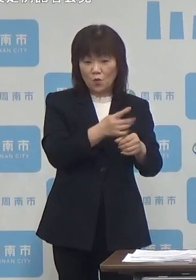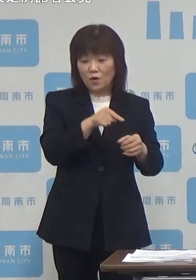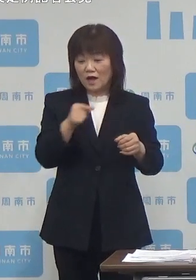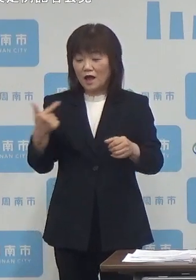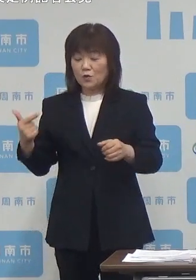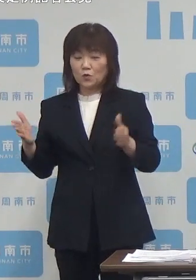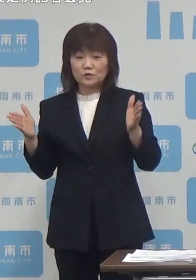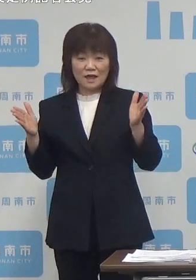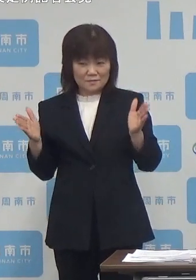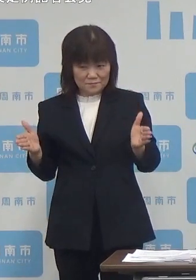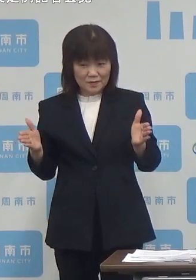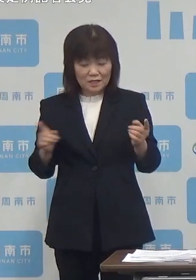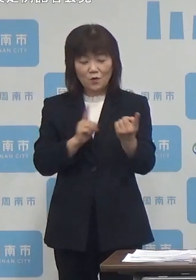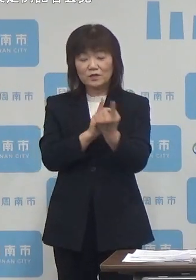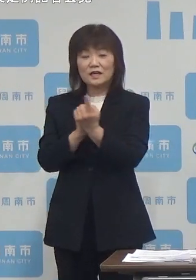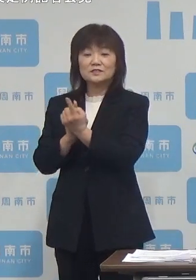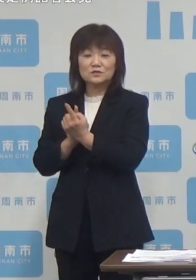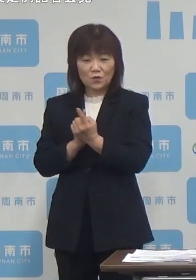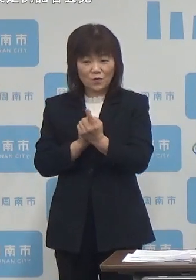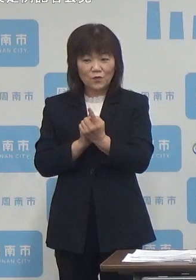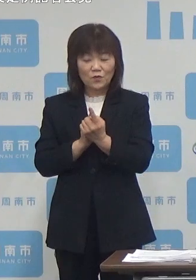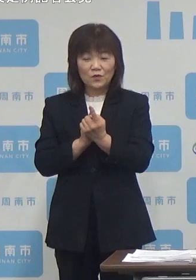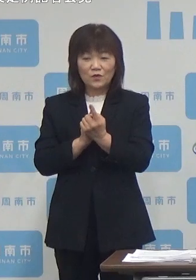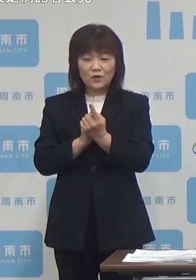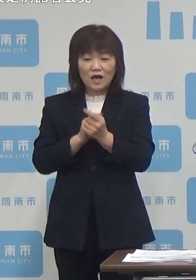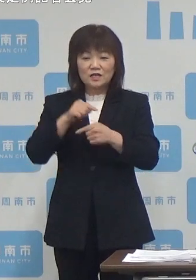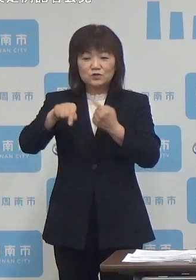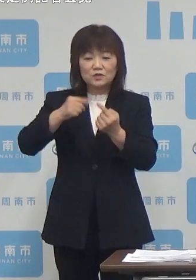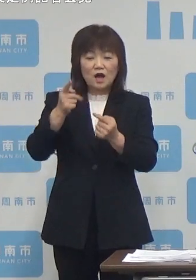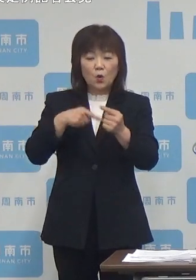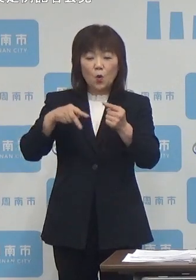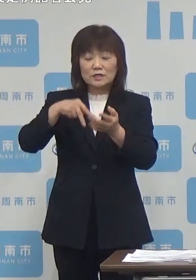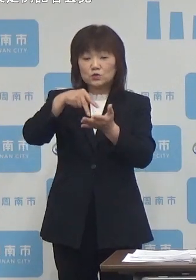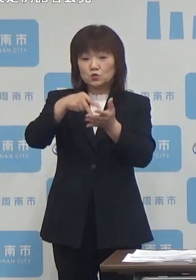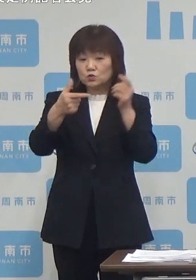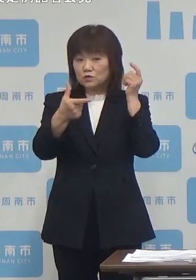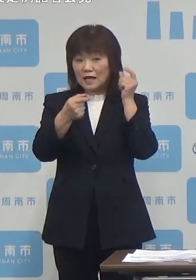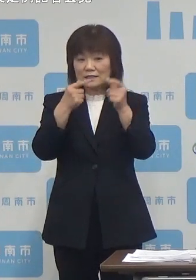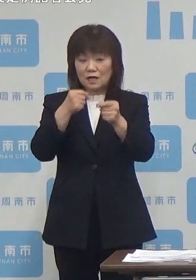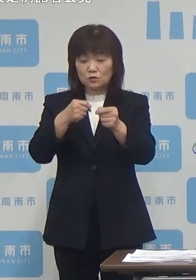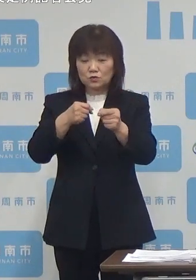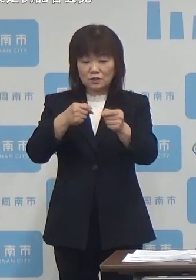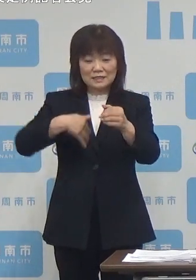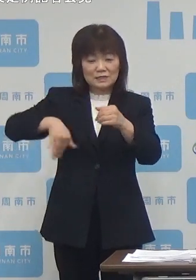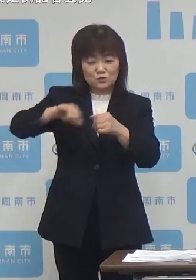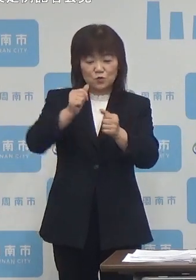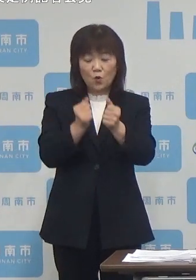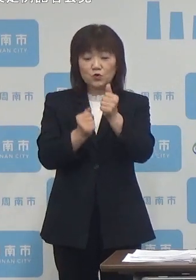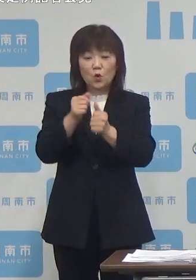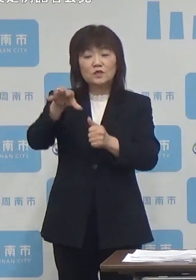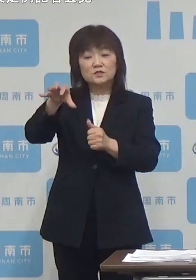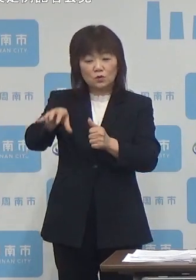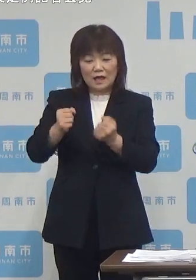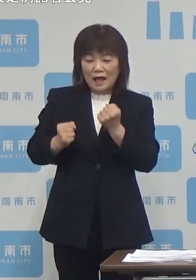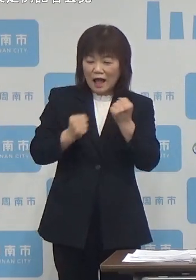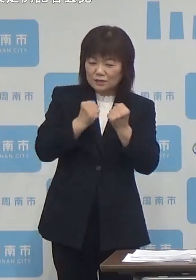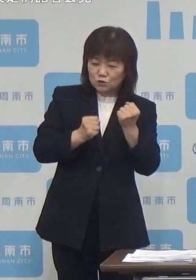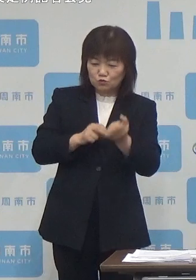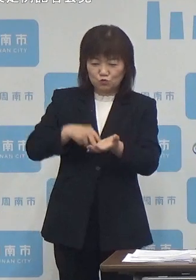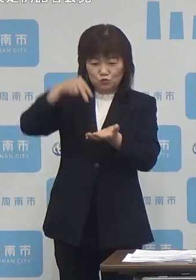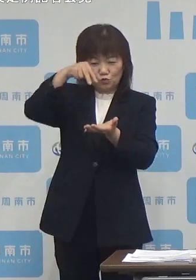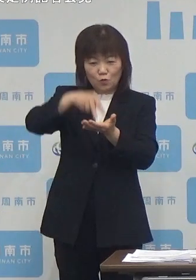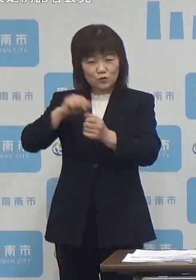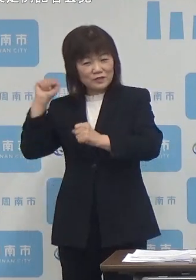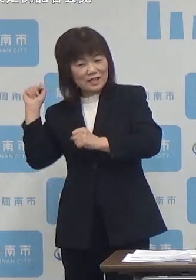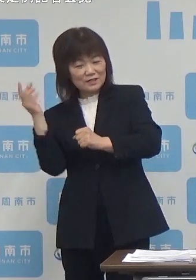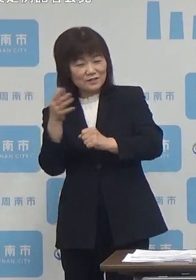から6年生までを対象とし、周南公立大学の陸上競技場で走る、飛ぶ、